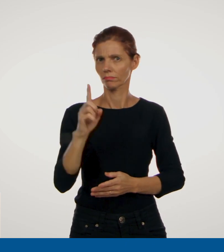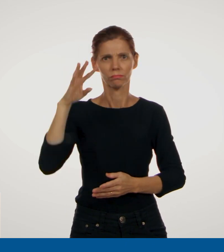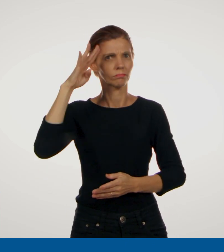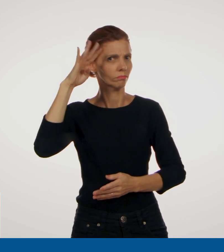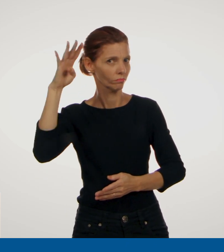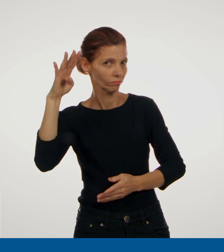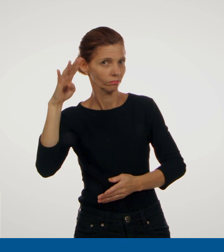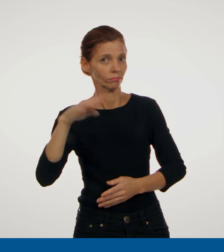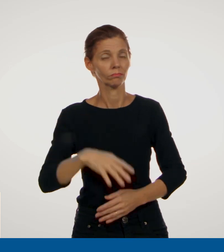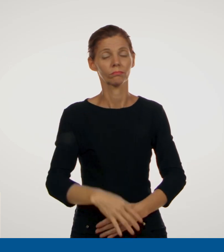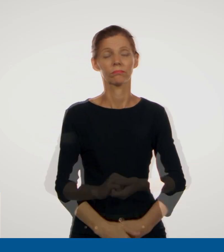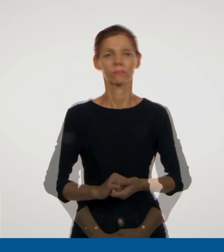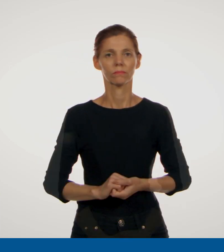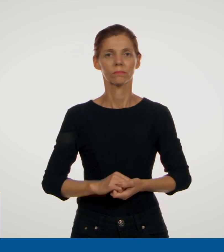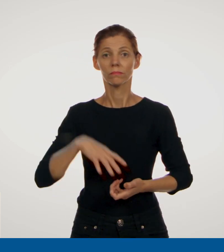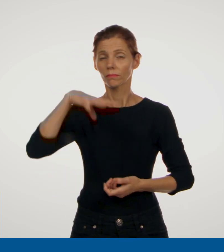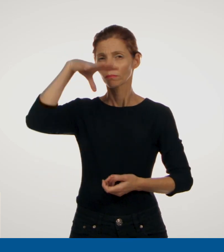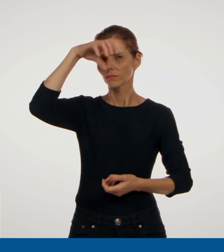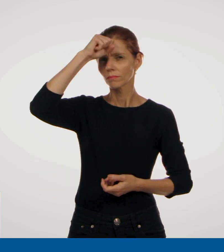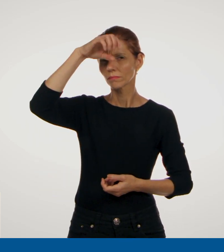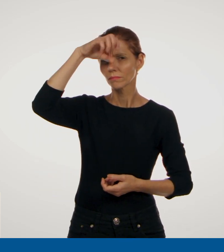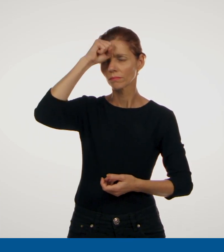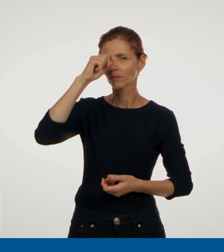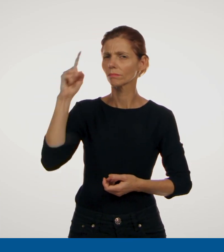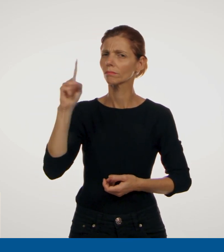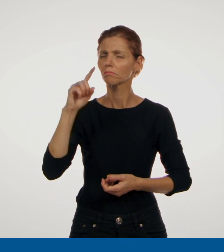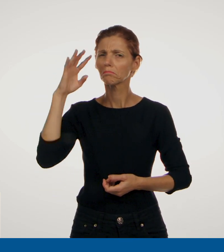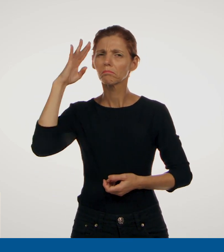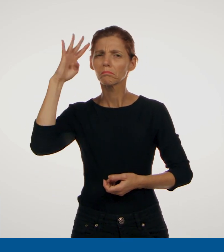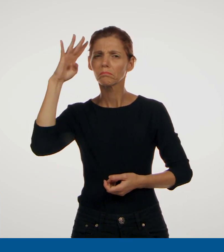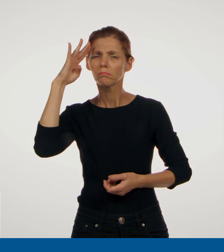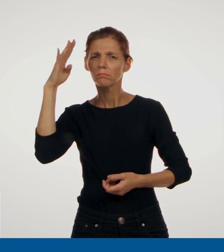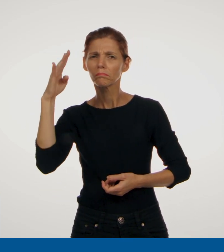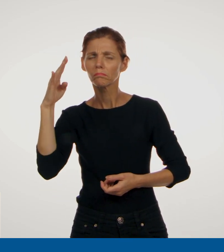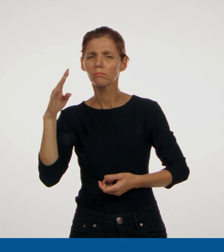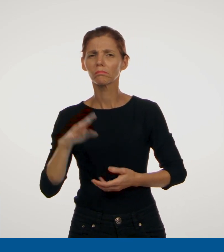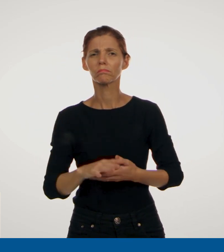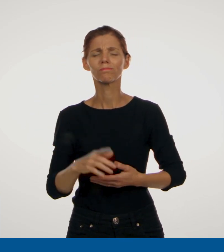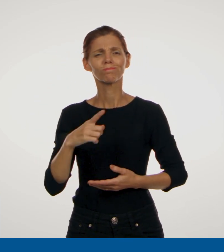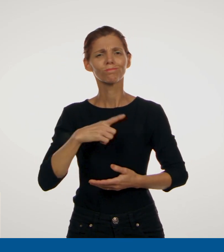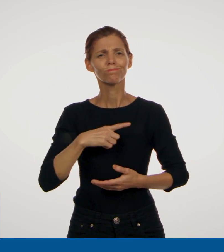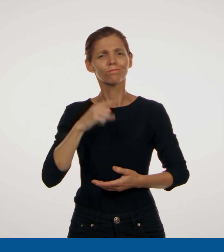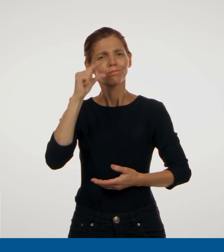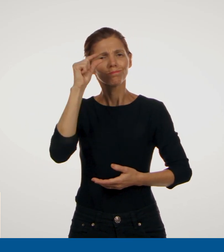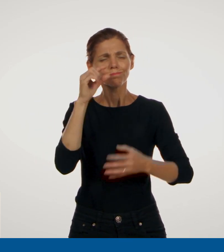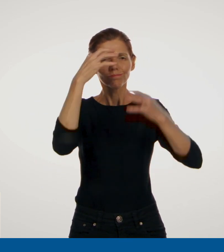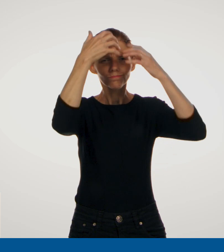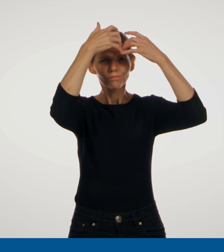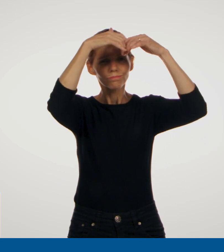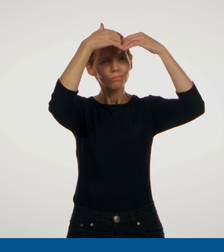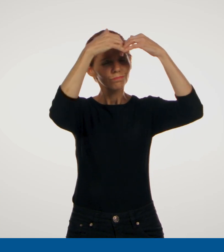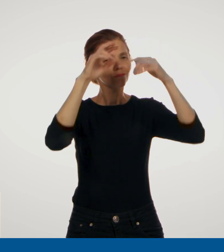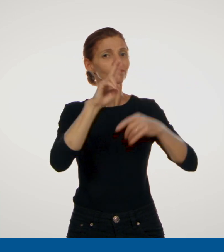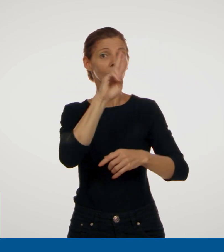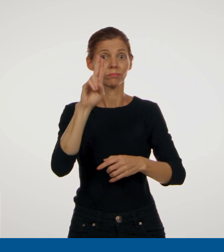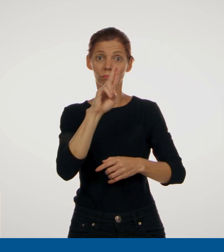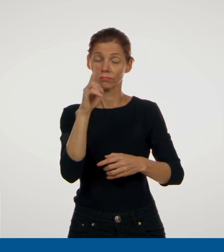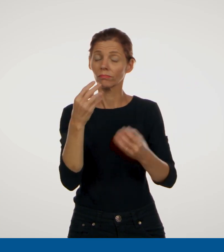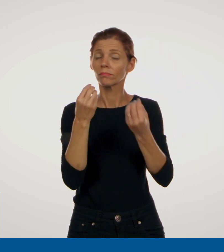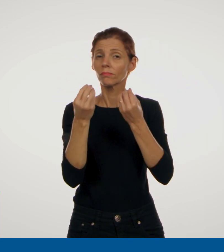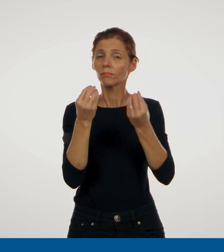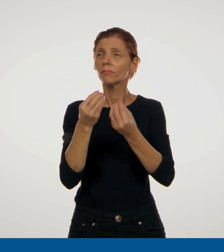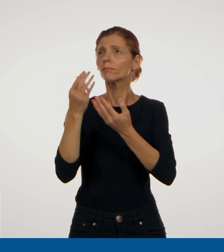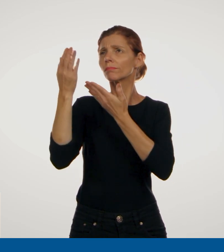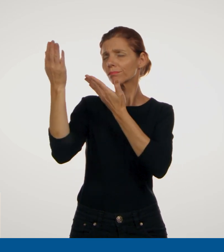não reflexiva. A aprendizagem não reflexiva exige pouca atividade intelectual de nossa parte, como